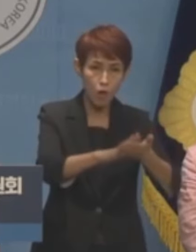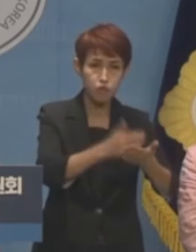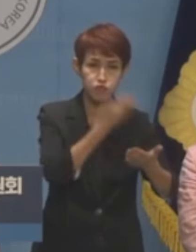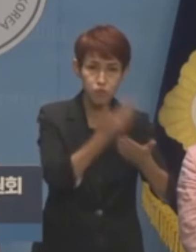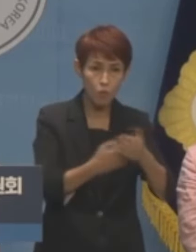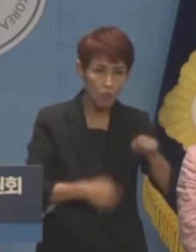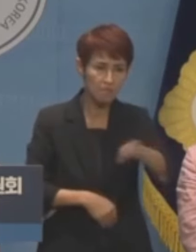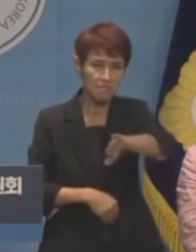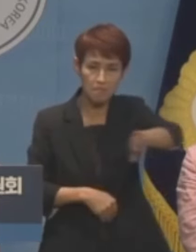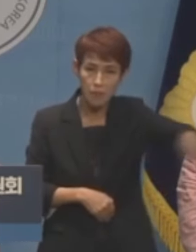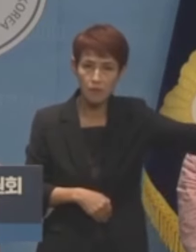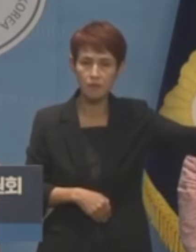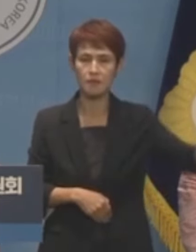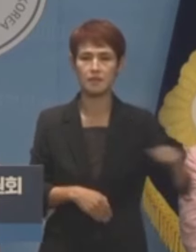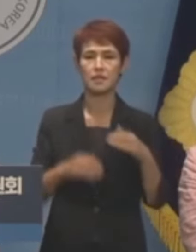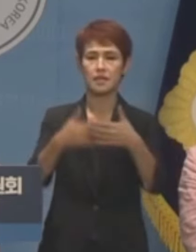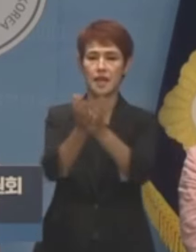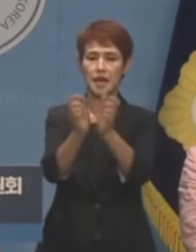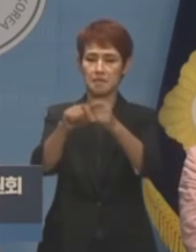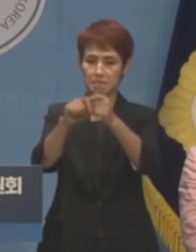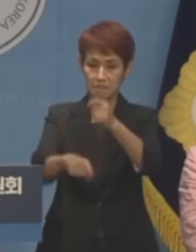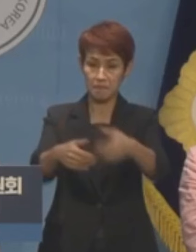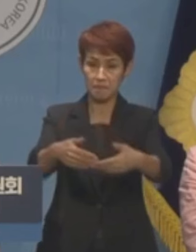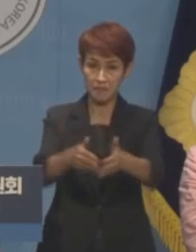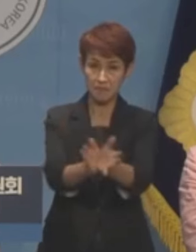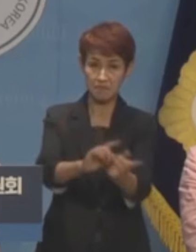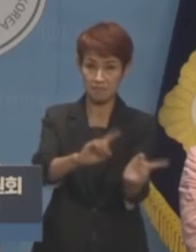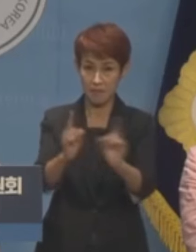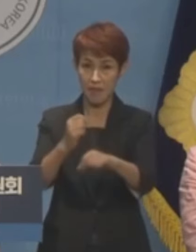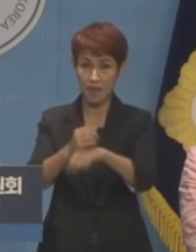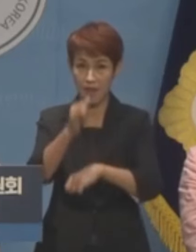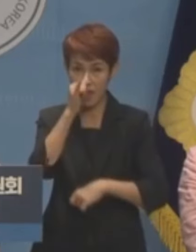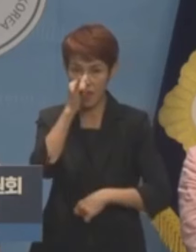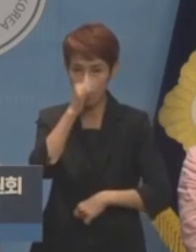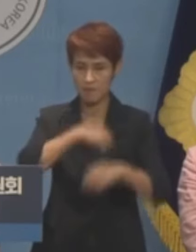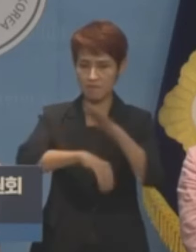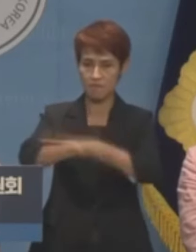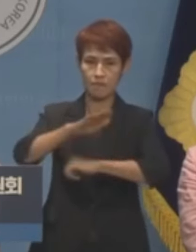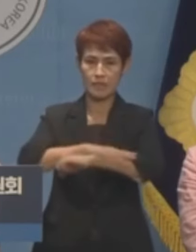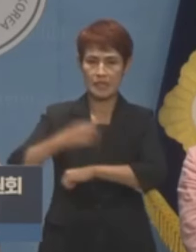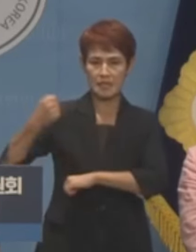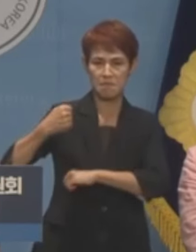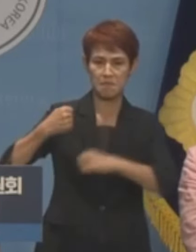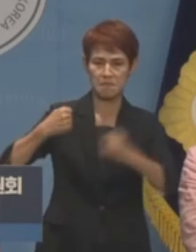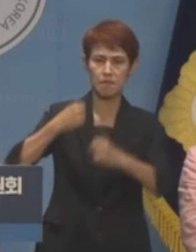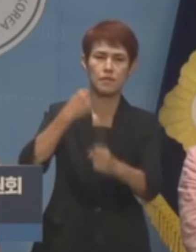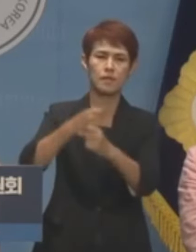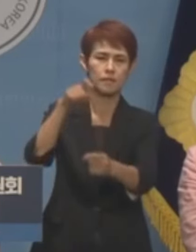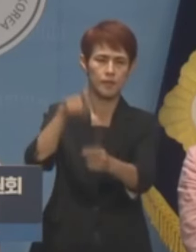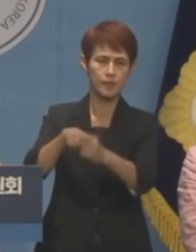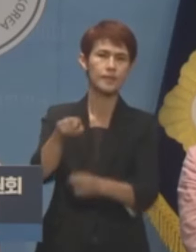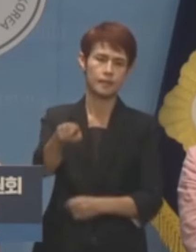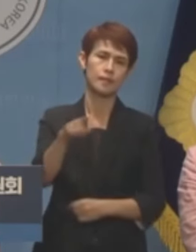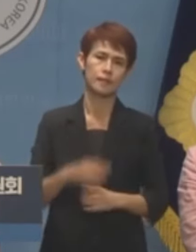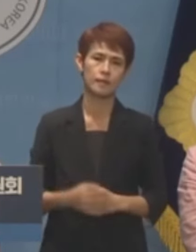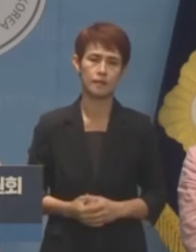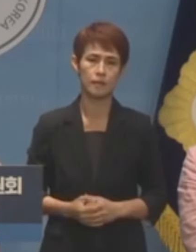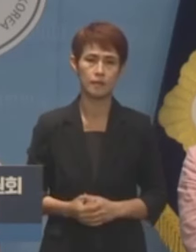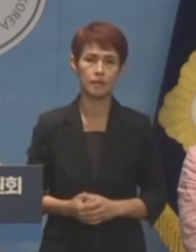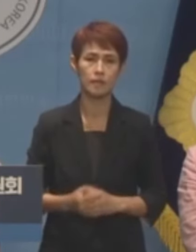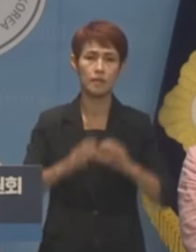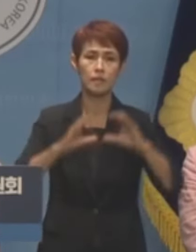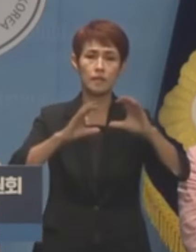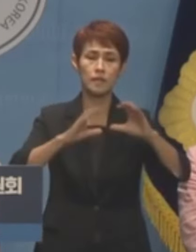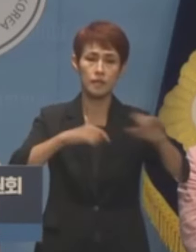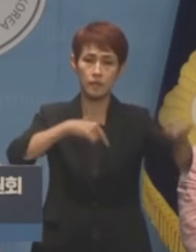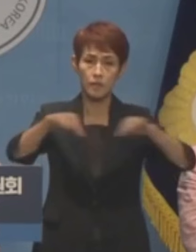부하를 우선 처리하는 것은 거대양당의 기득권을 더욱 공고히 할뿐입니다 국회 정치개혁